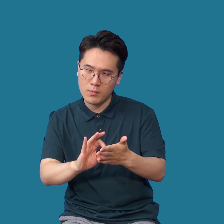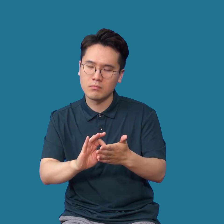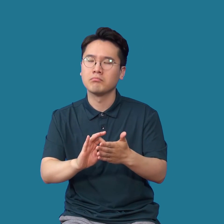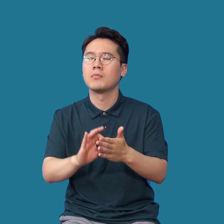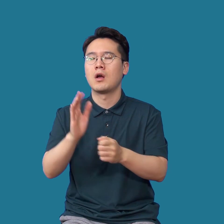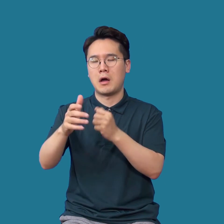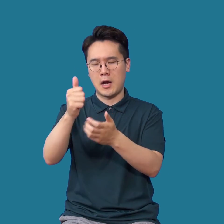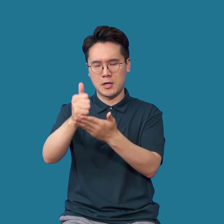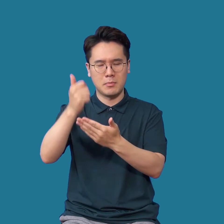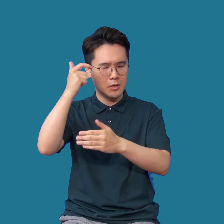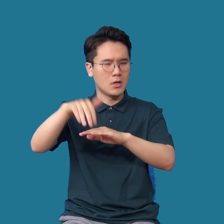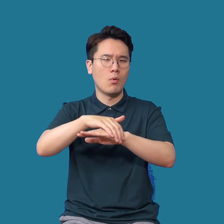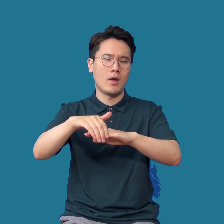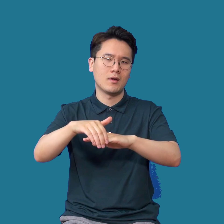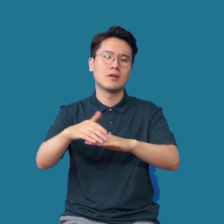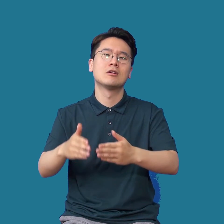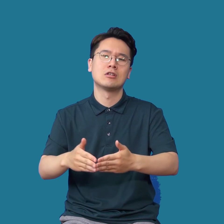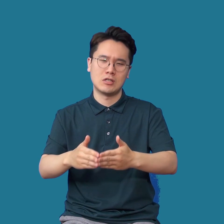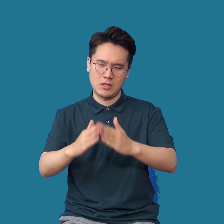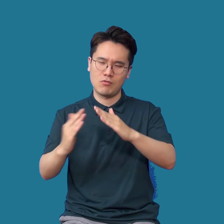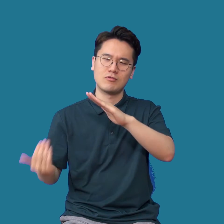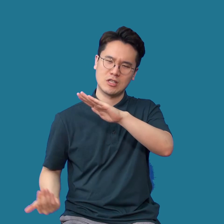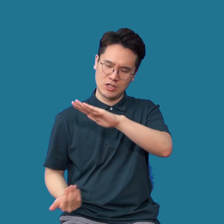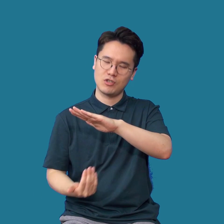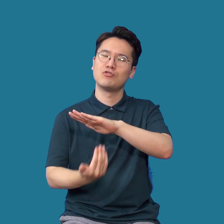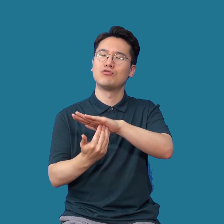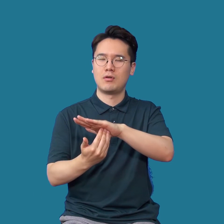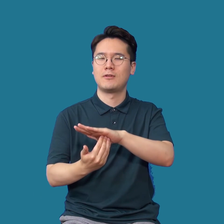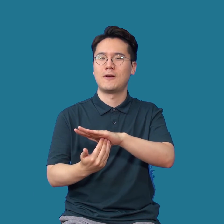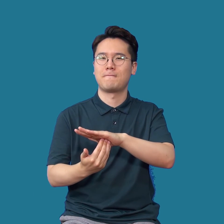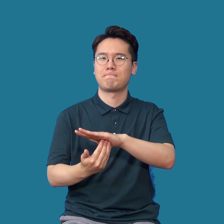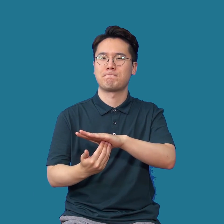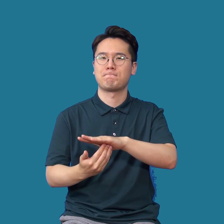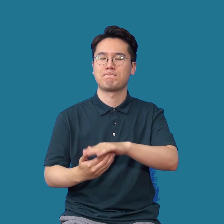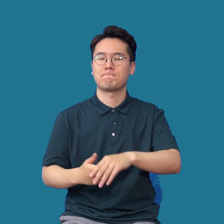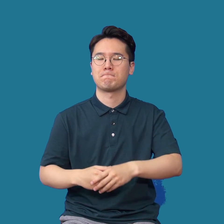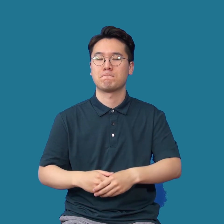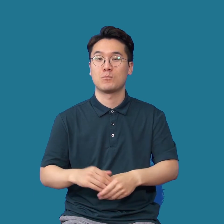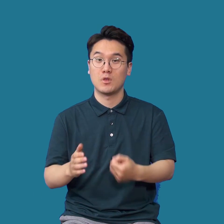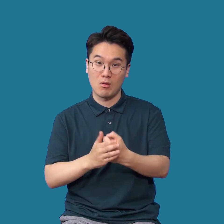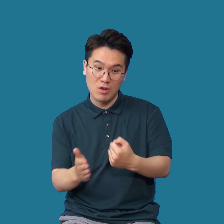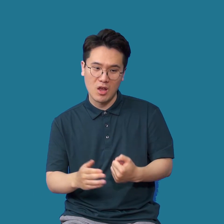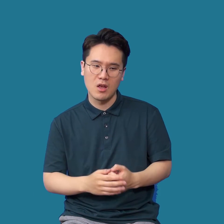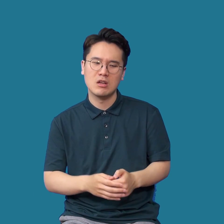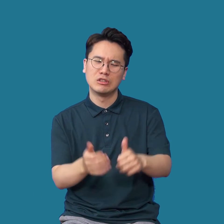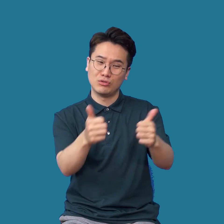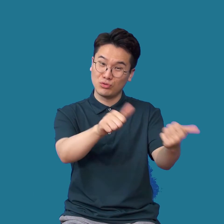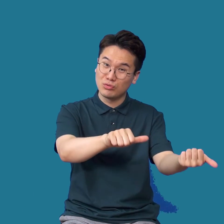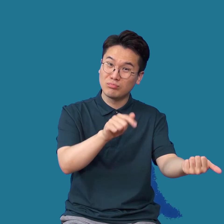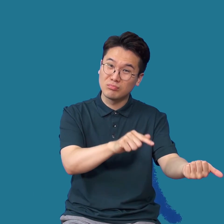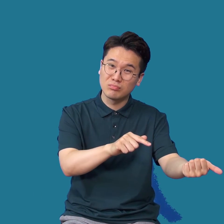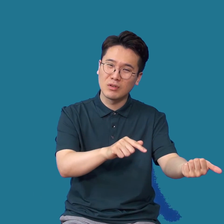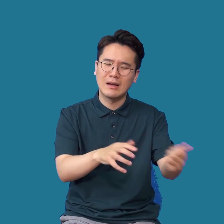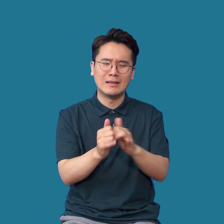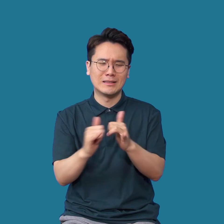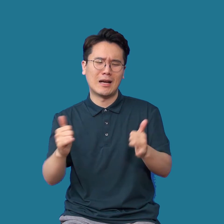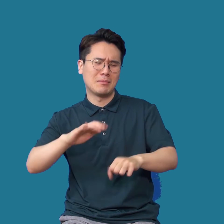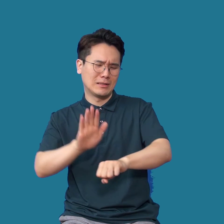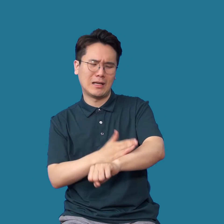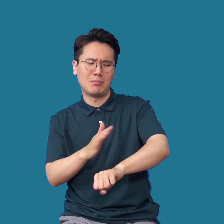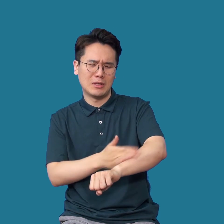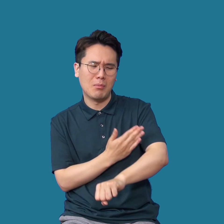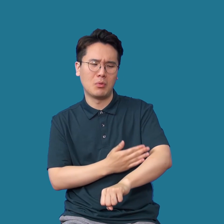그래서 우리는 죽음을 무슨 인간이 잘못해서 생긴 일 그렇게만 보면 안 됩니다.